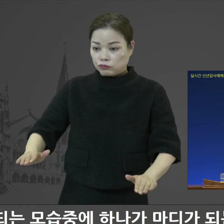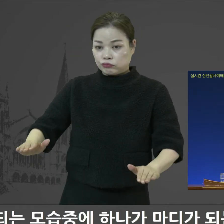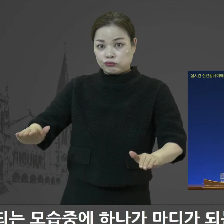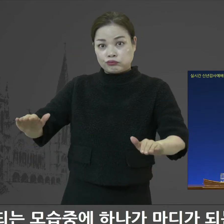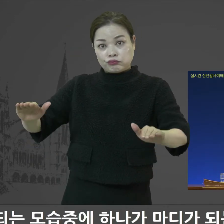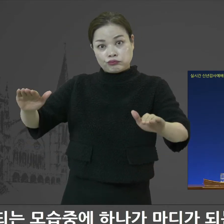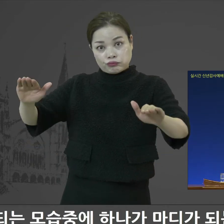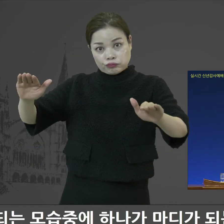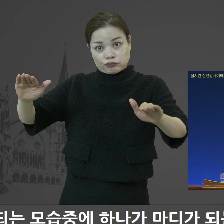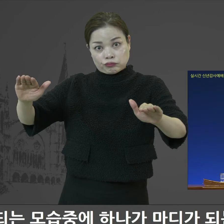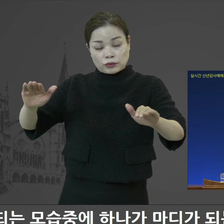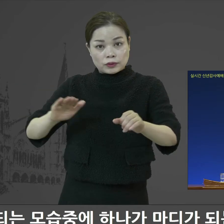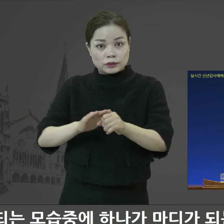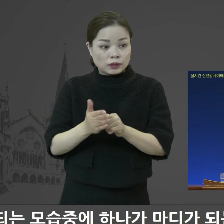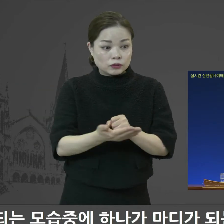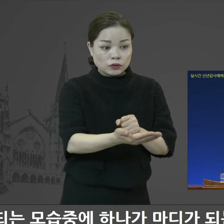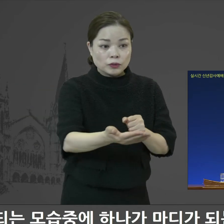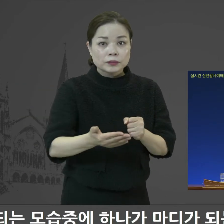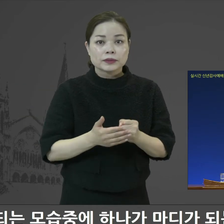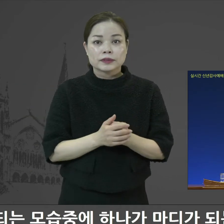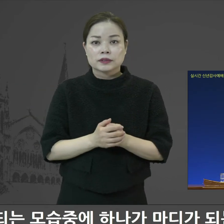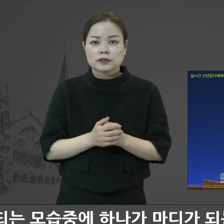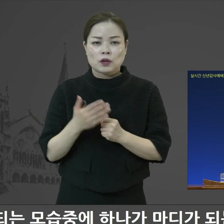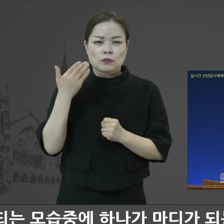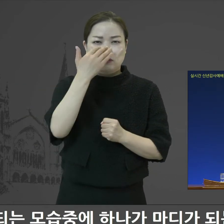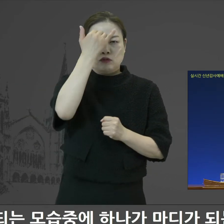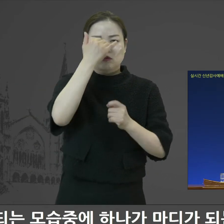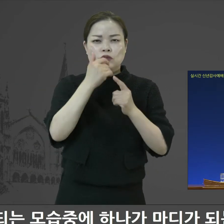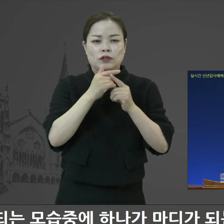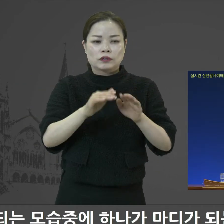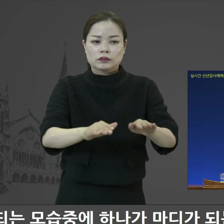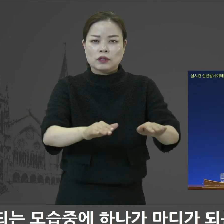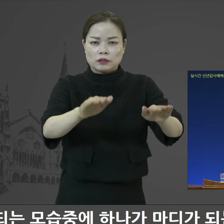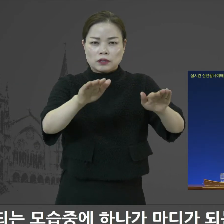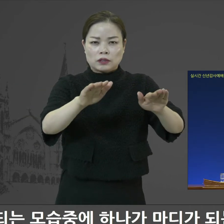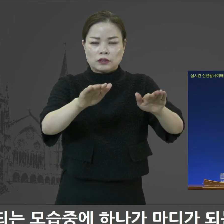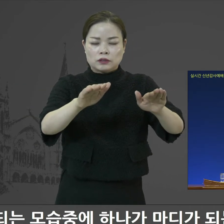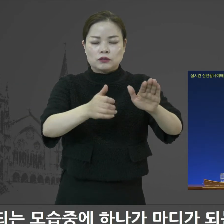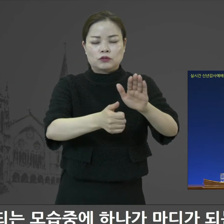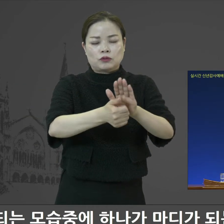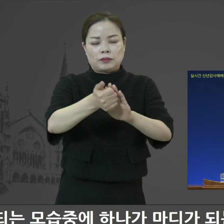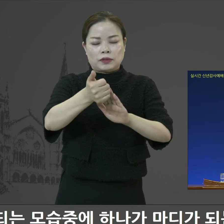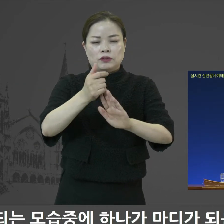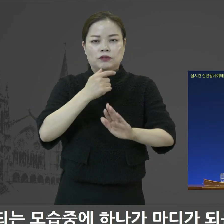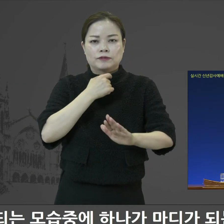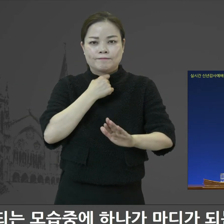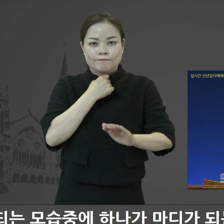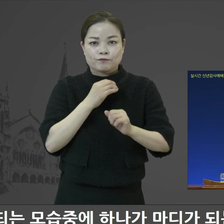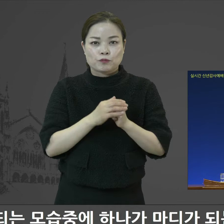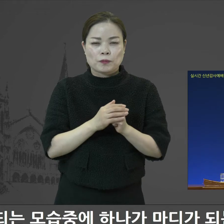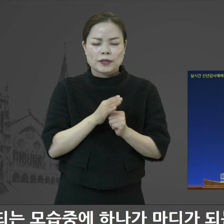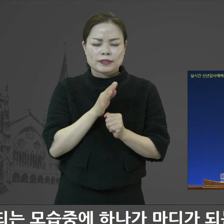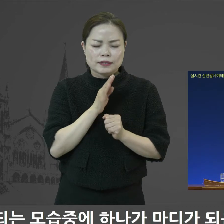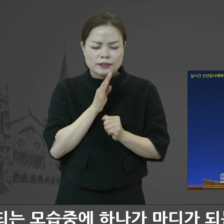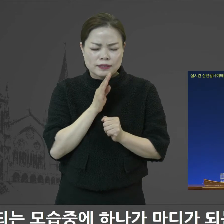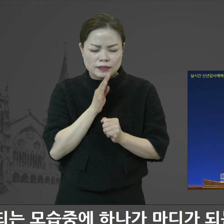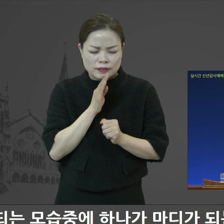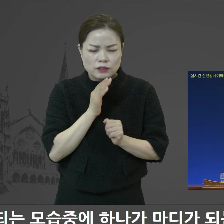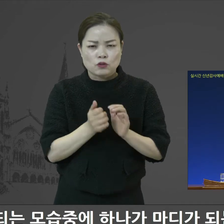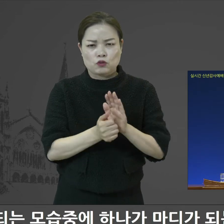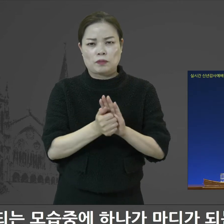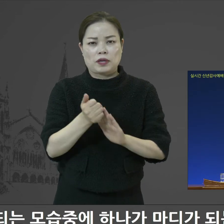얘기합니다. 사랑하는 여러분, 몸된 충영교회가 성장할 수 있기를 주 안에서 소망합니다. 저는 진실로 소망합니다.